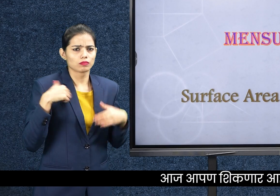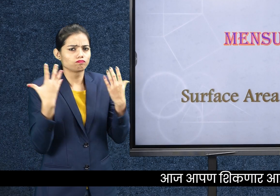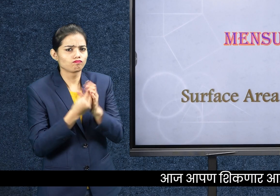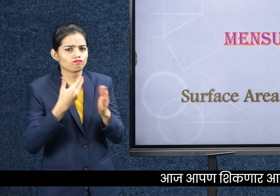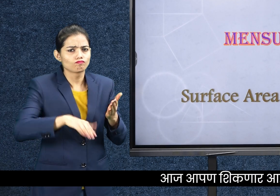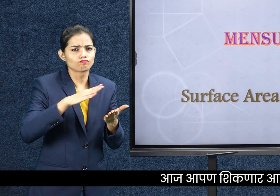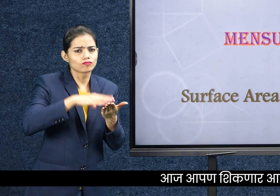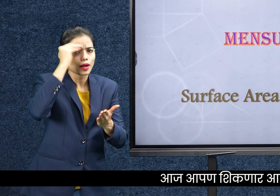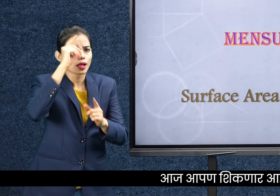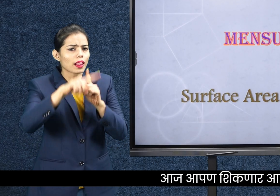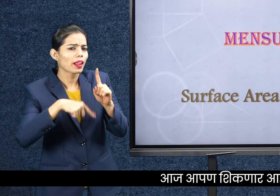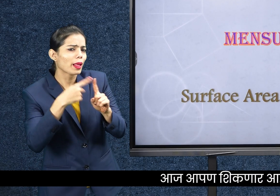आज आपण शिकणार आहोत